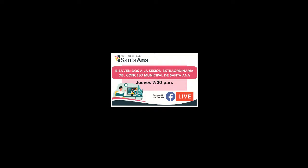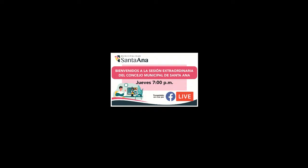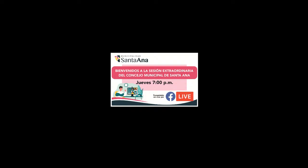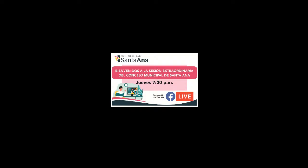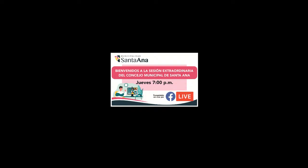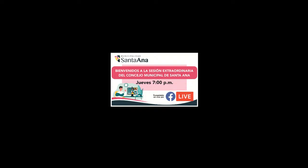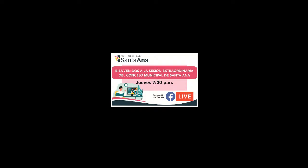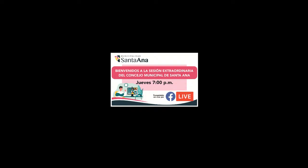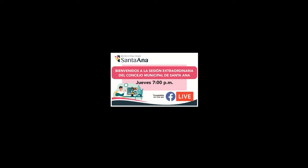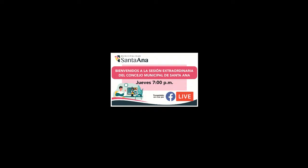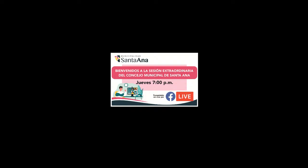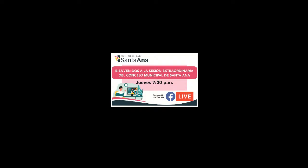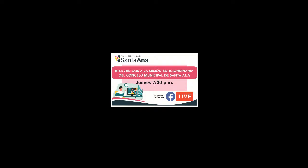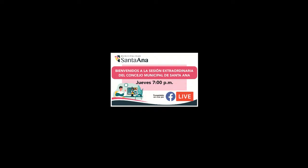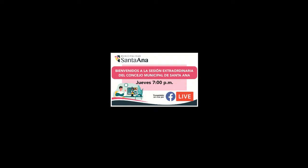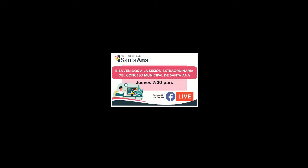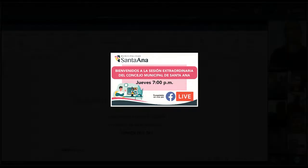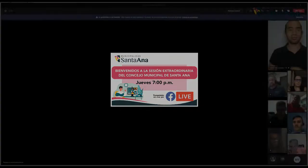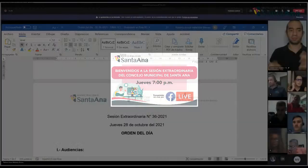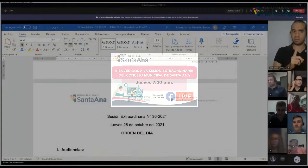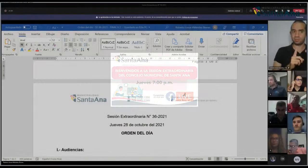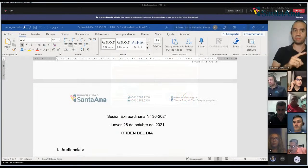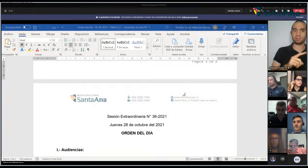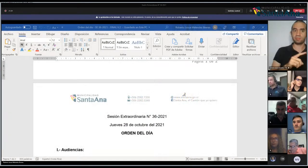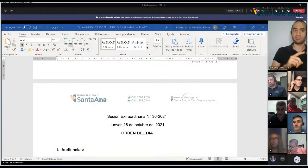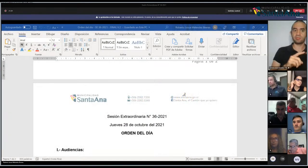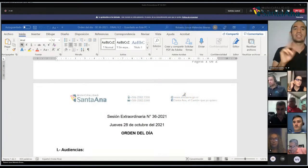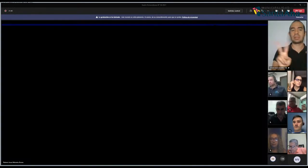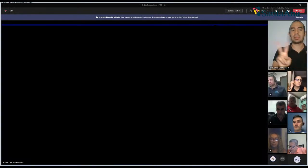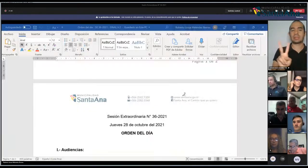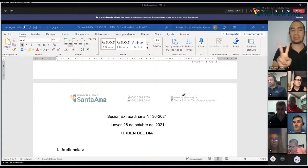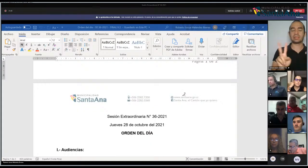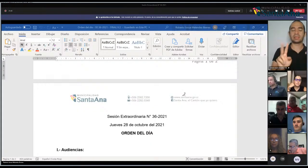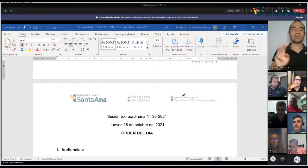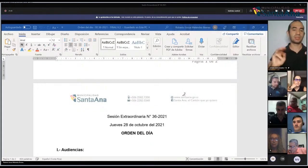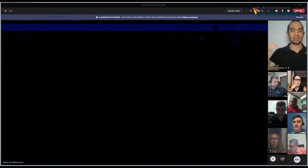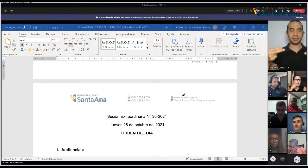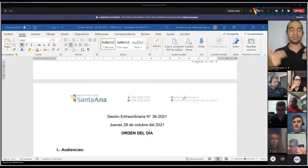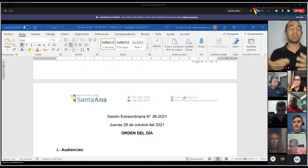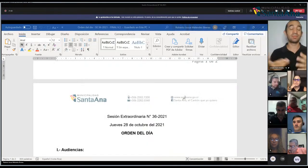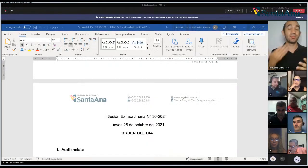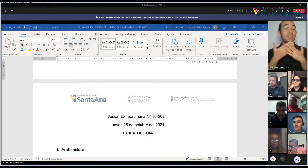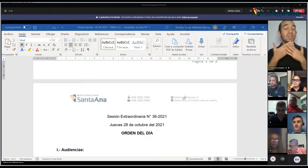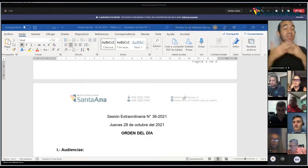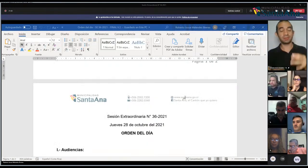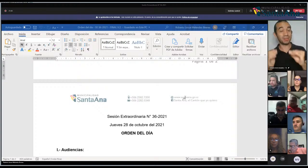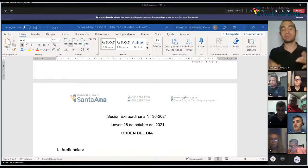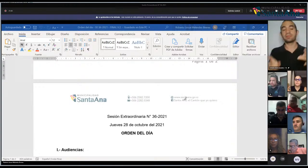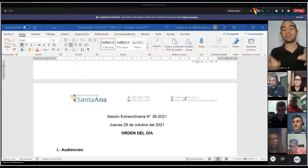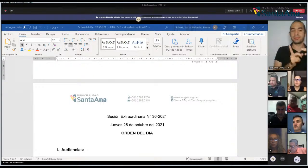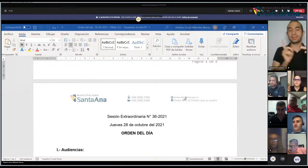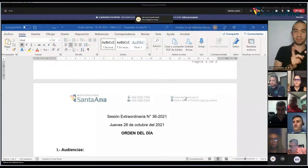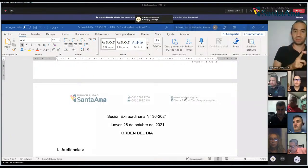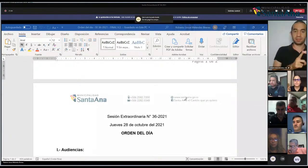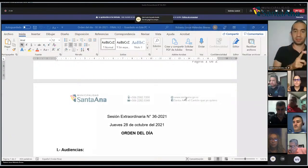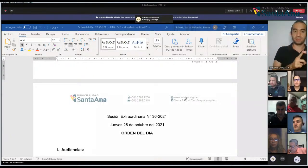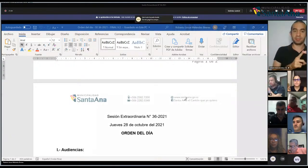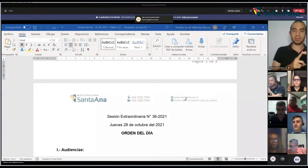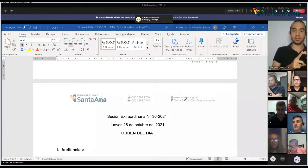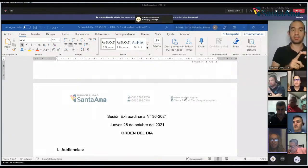katelyn vanessa buena chavarría buenas noches catalina obregón lópez